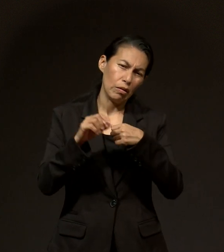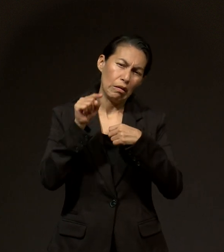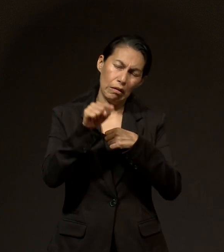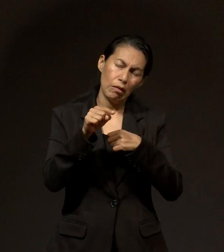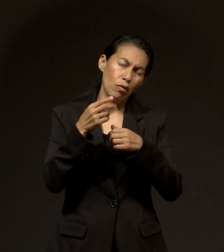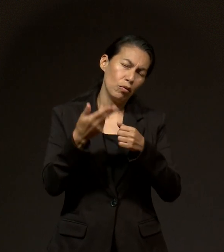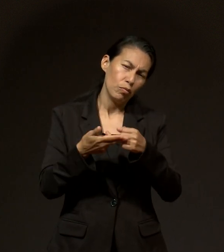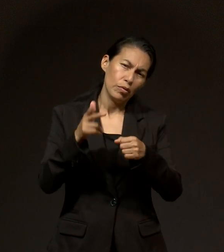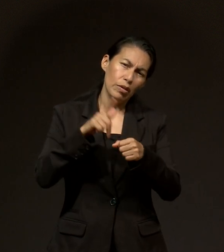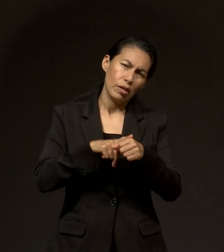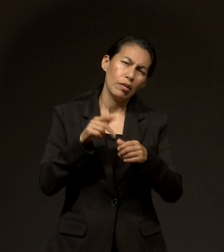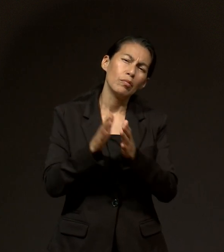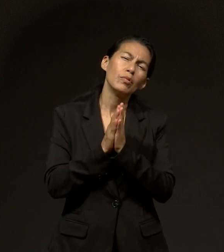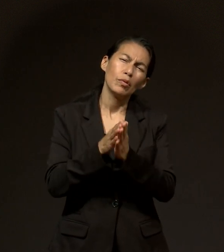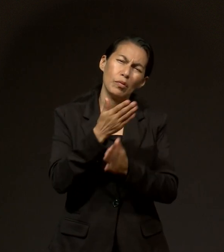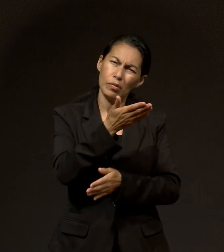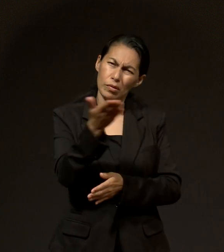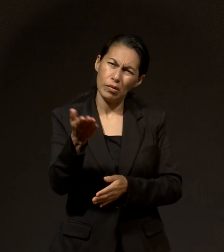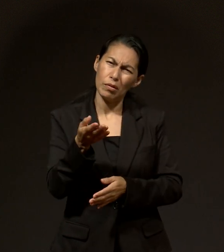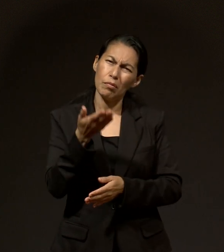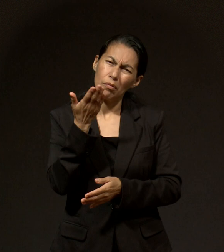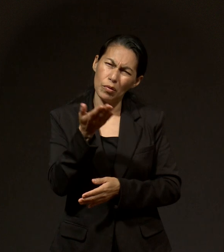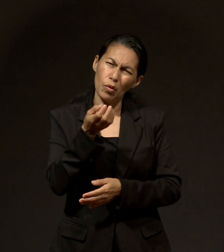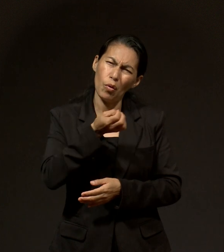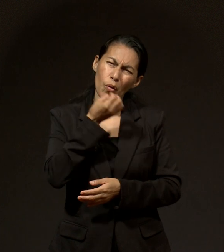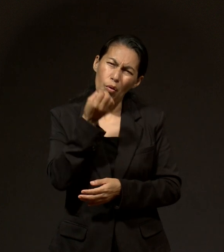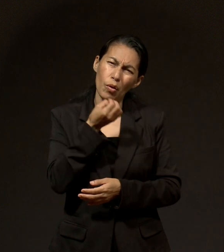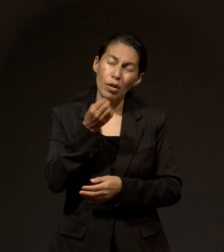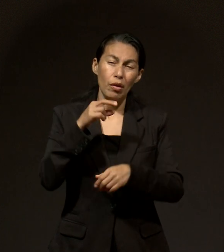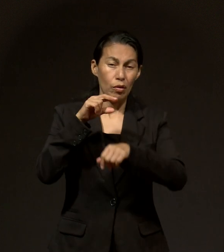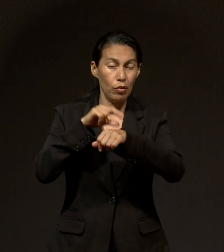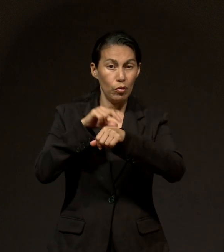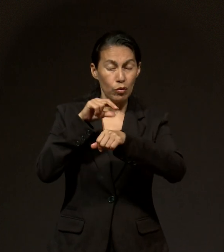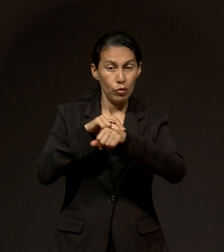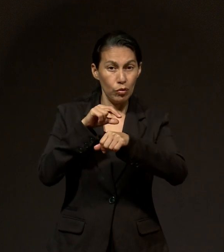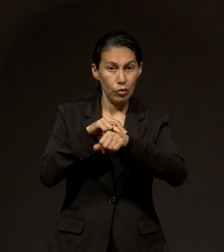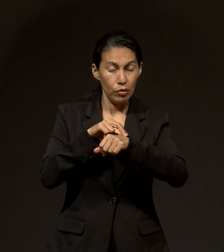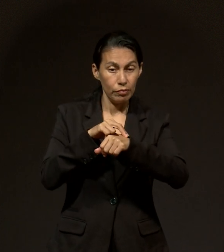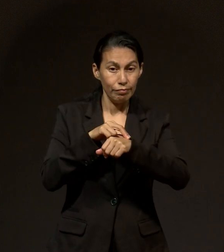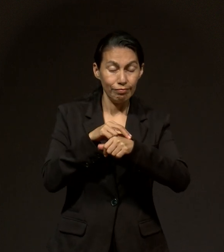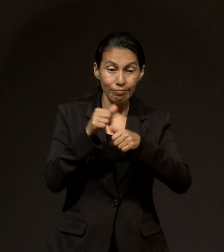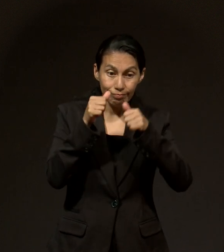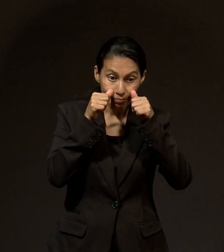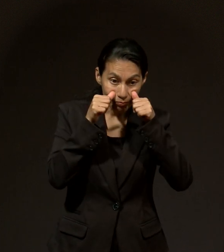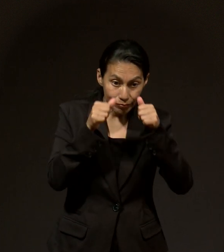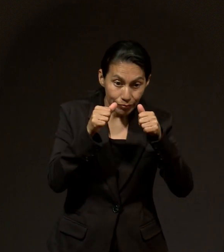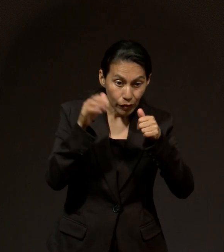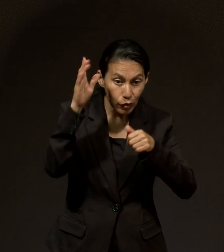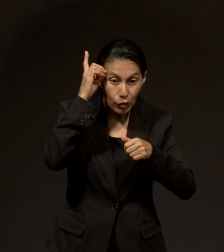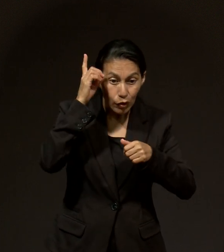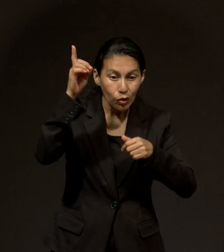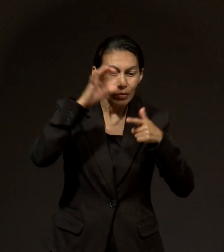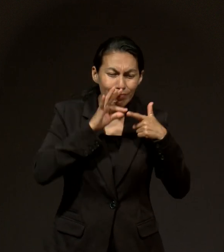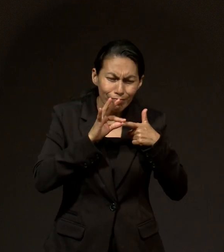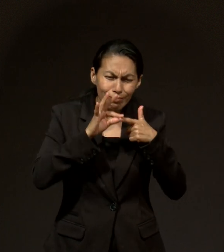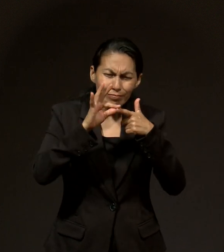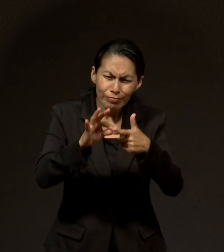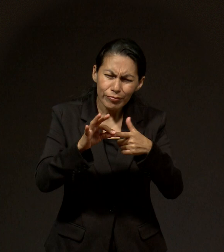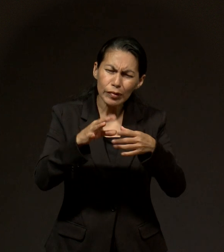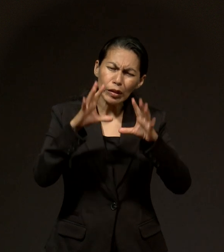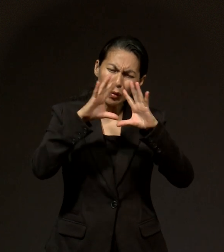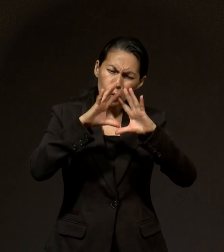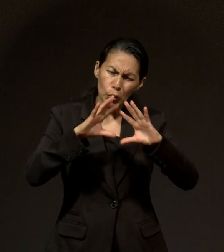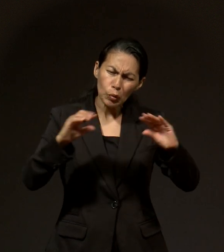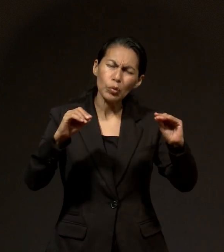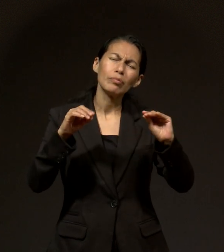Intercediendo por esta petición Por Luis Daniel Sánchez Para que los médicos Puedan ser dirigidos por